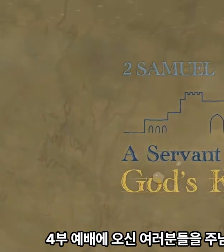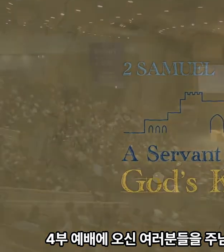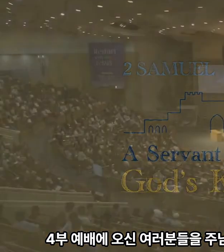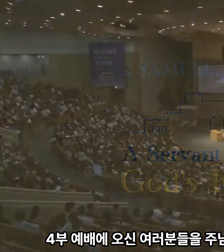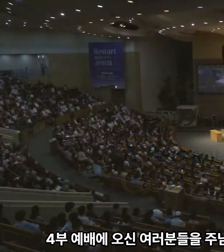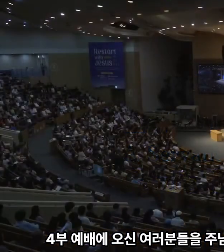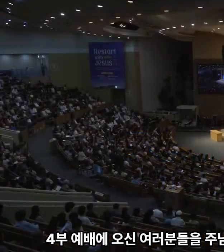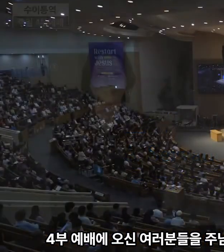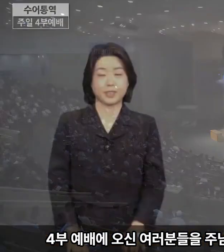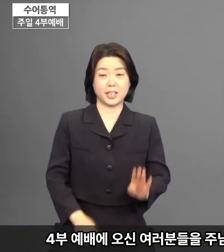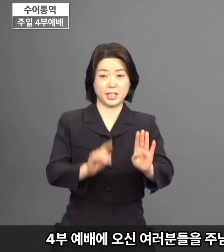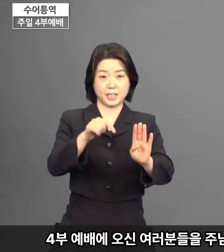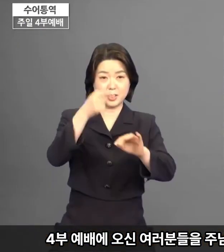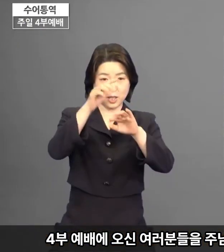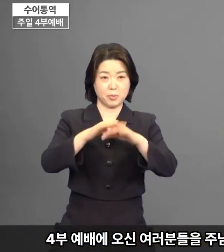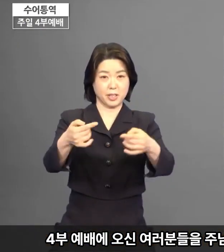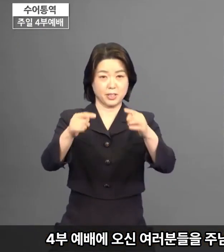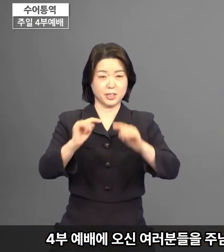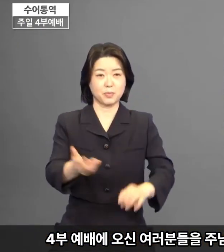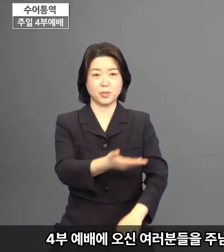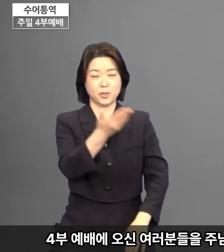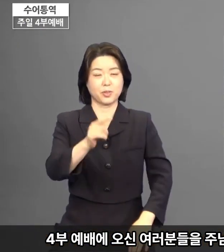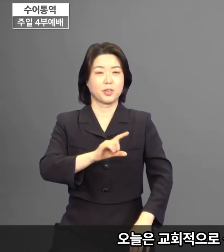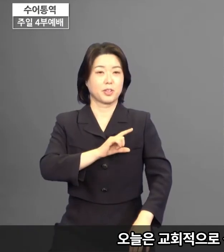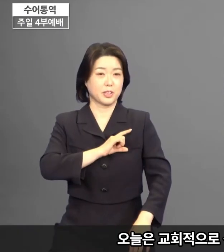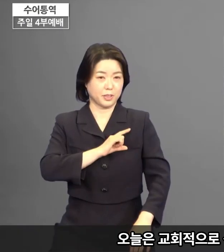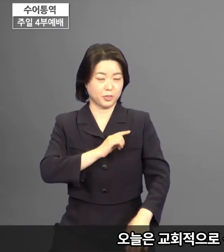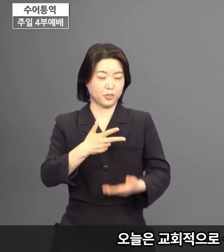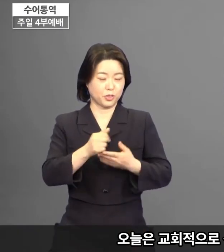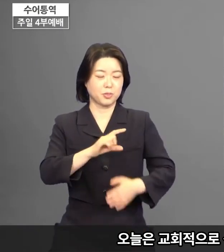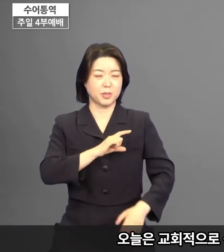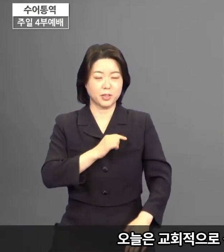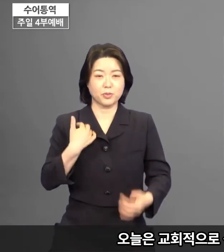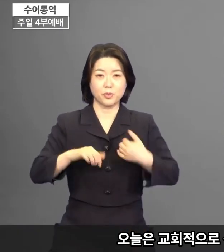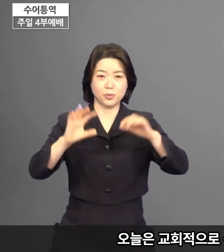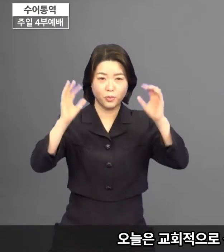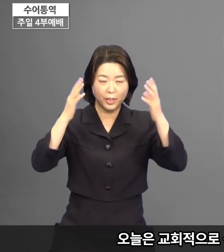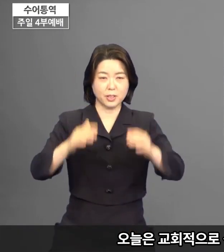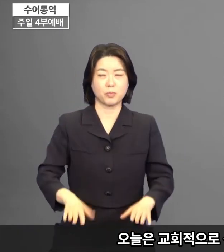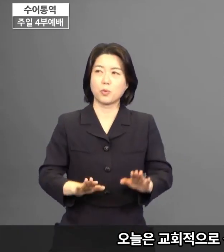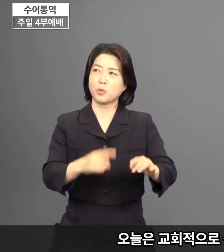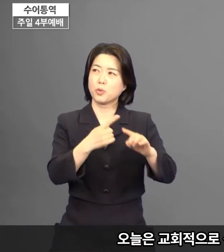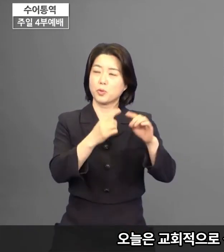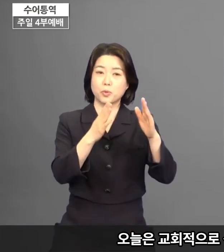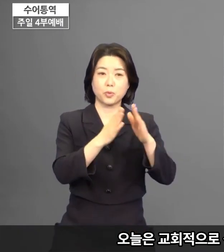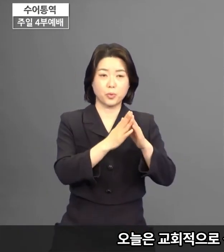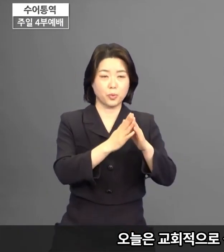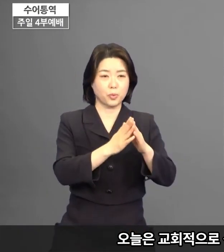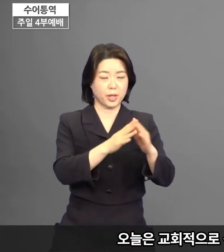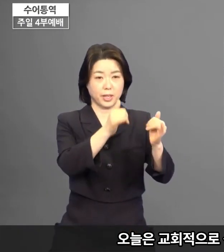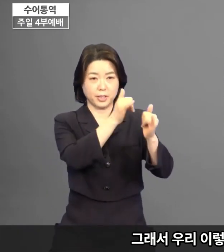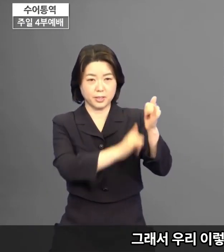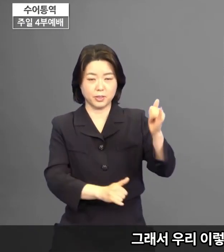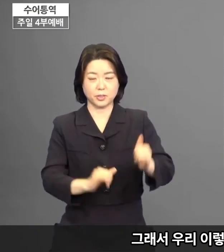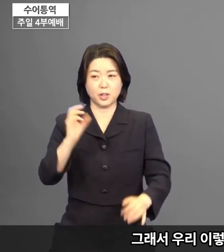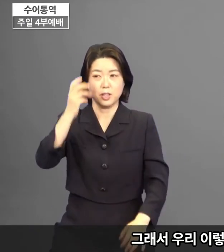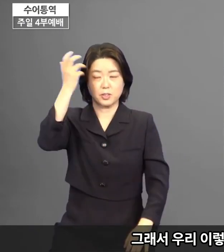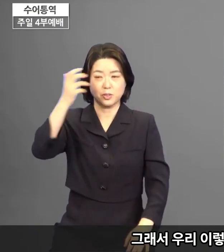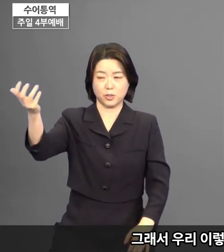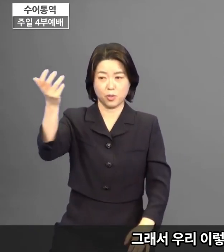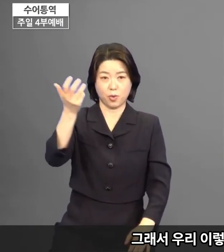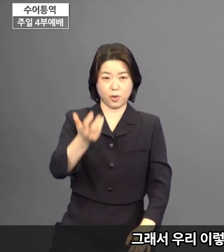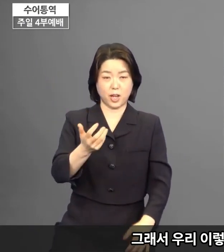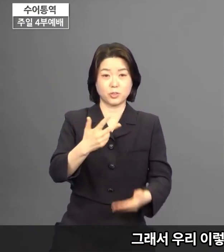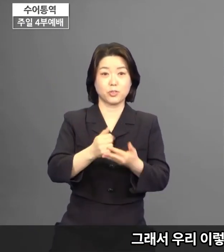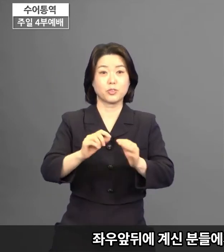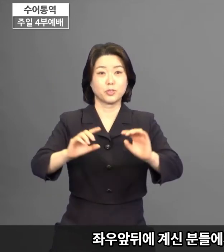네, 사부 예배에 오신 여러분들을 주님의 이름으로 환영하고 축복합니다. 오늘은 교회력으로 성령 강림 주일입니다. 그래서 우리